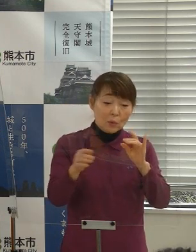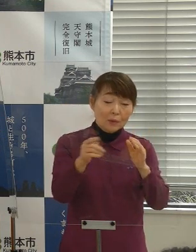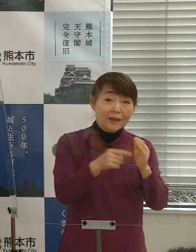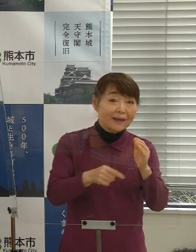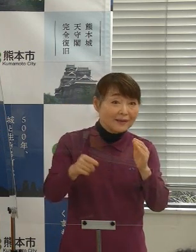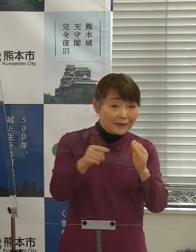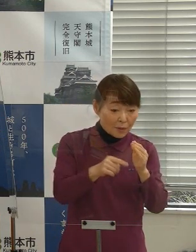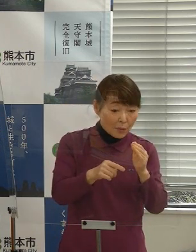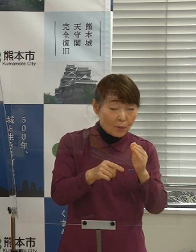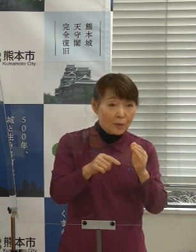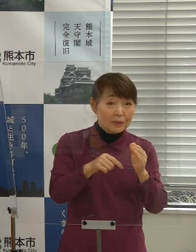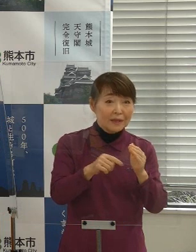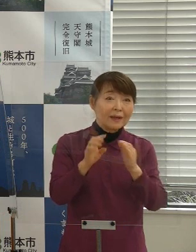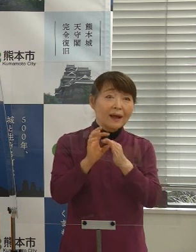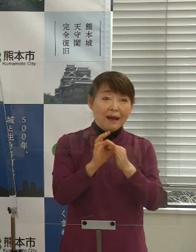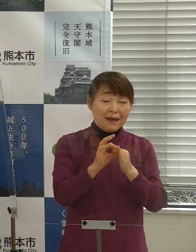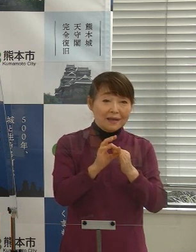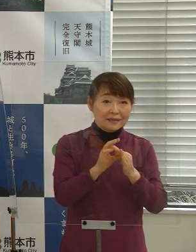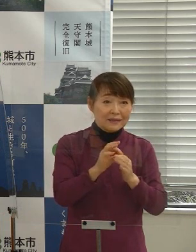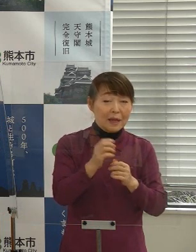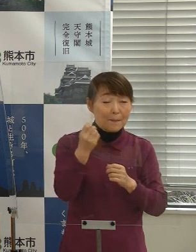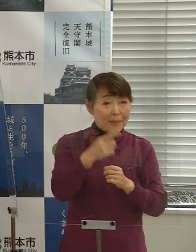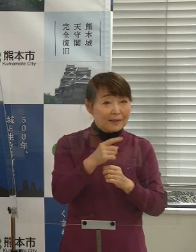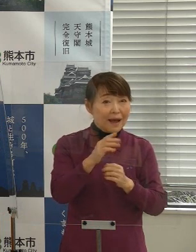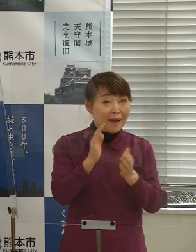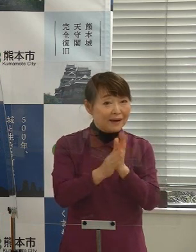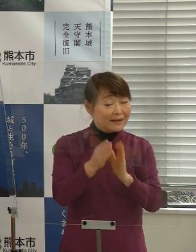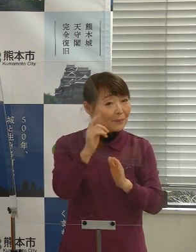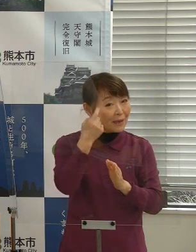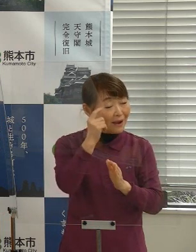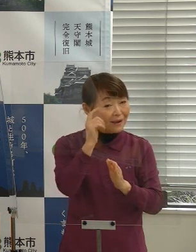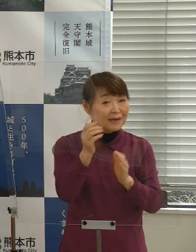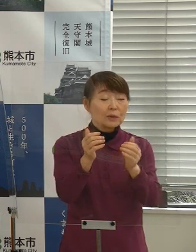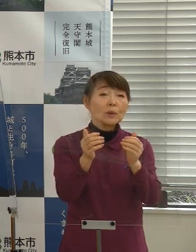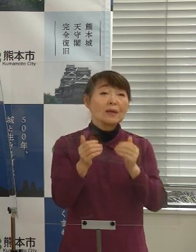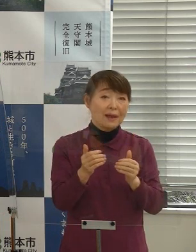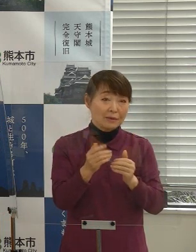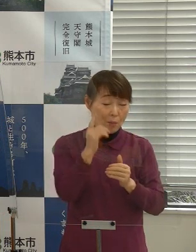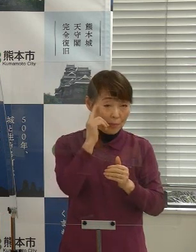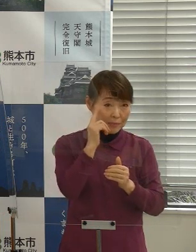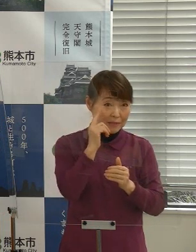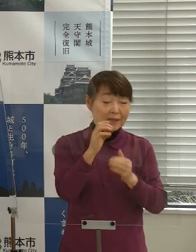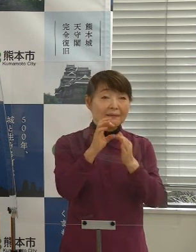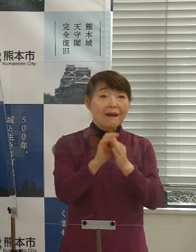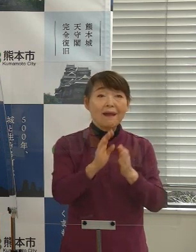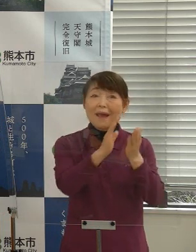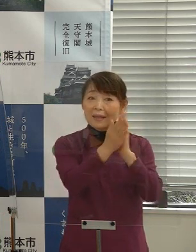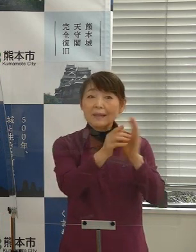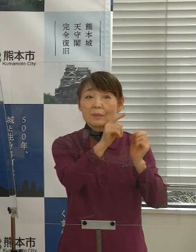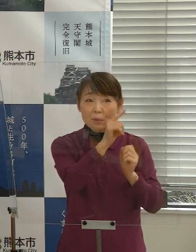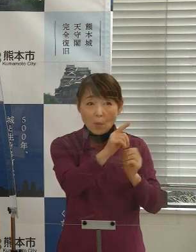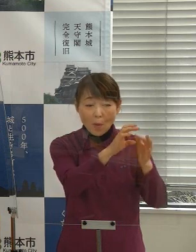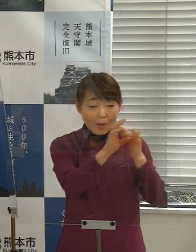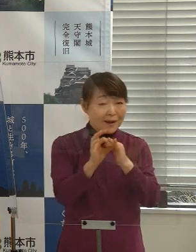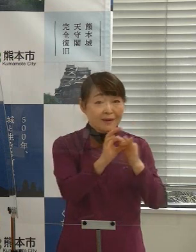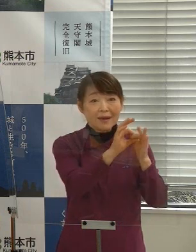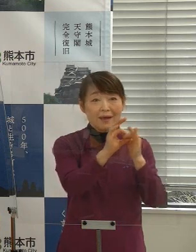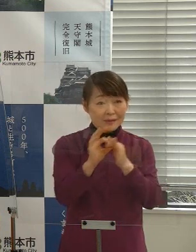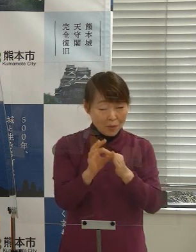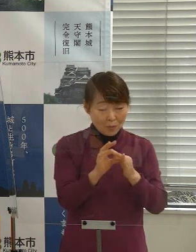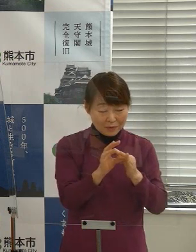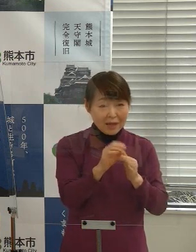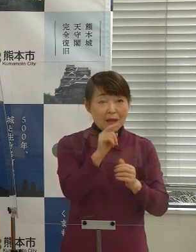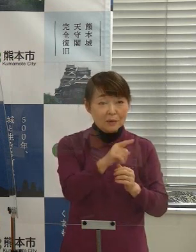討をしなければならないというふうに思っておりますので、まあ、これは県ともですね、よく連携をしながらそうした作業